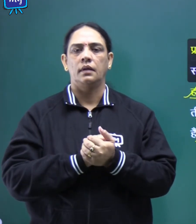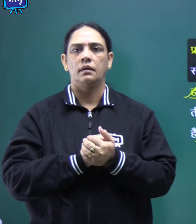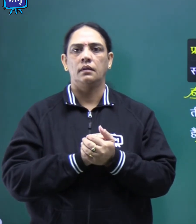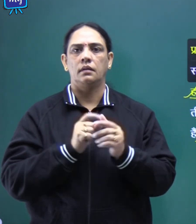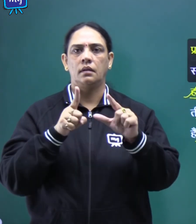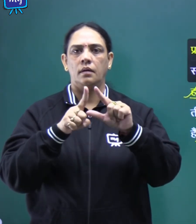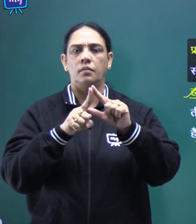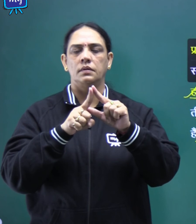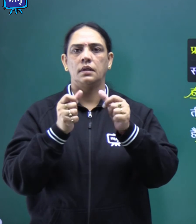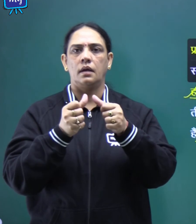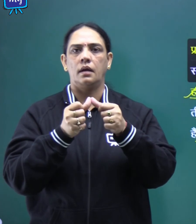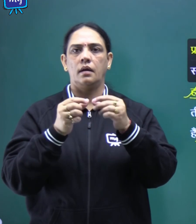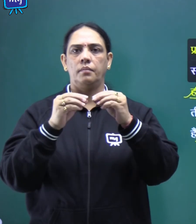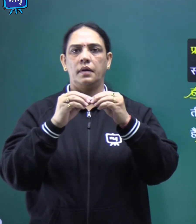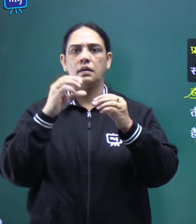में